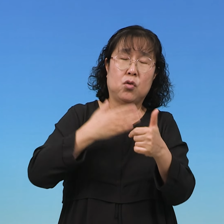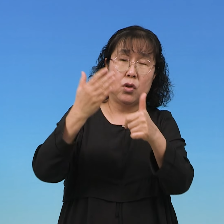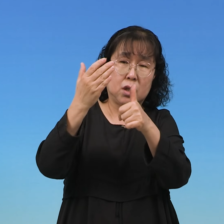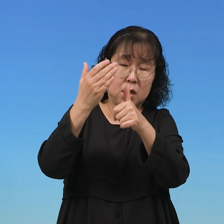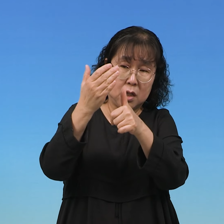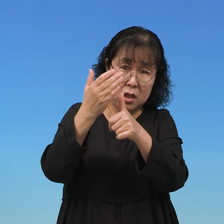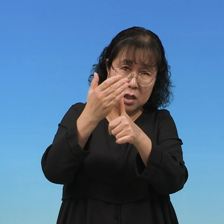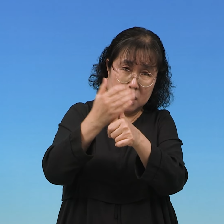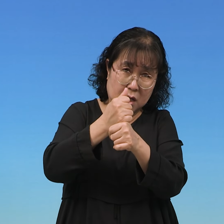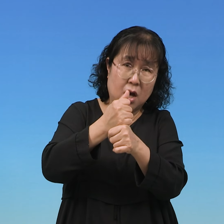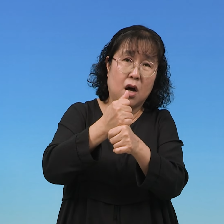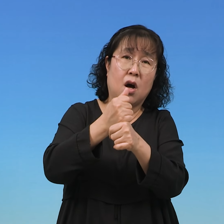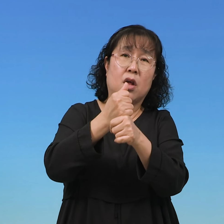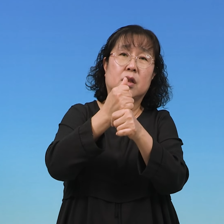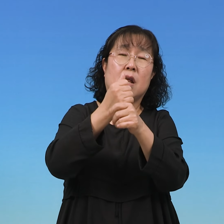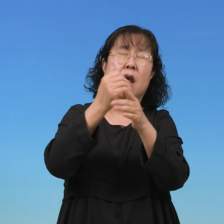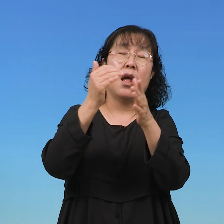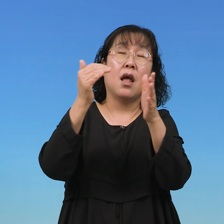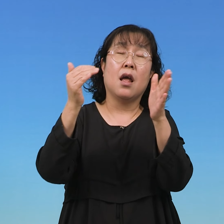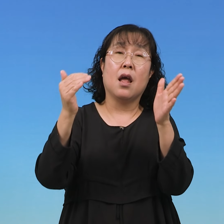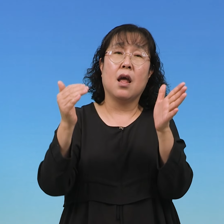약속대로 날